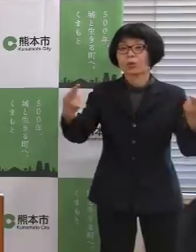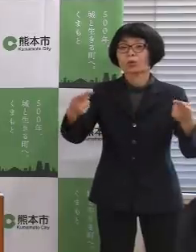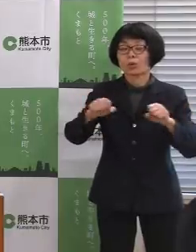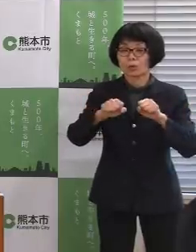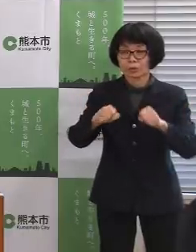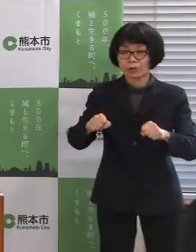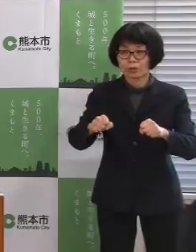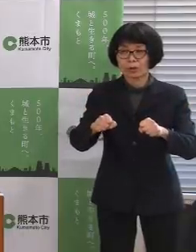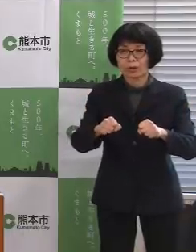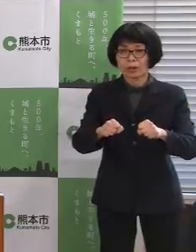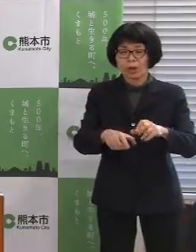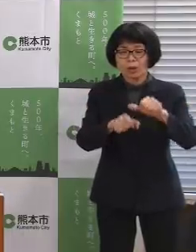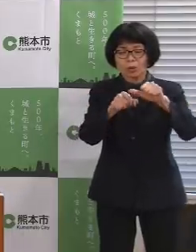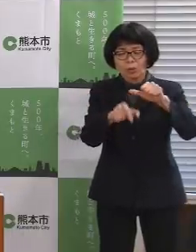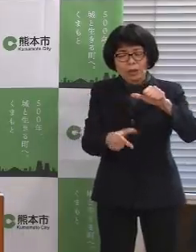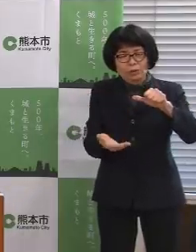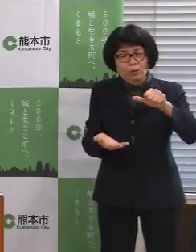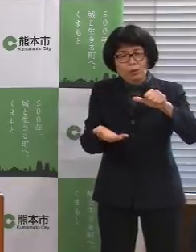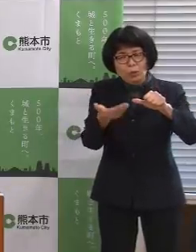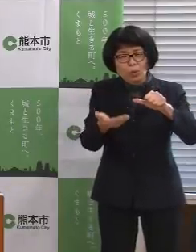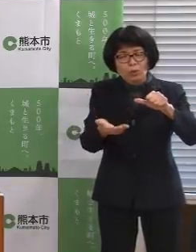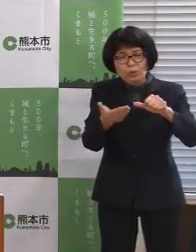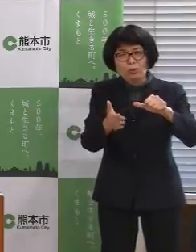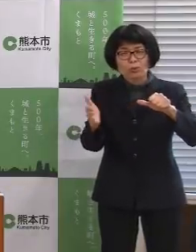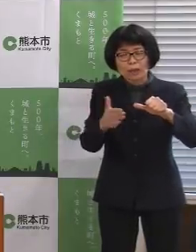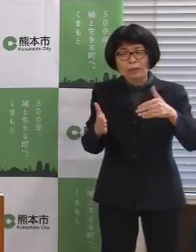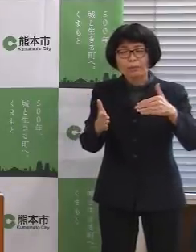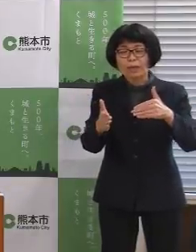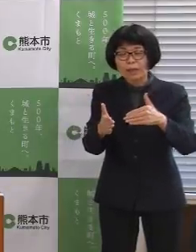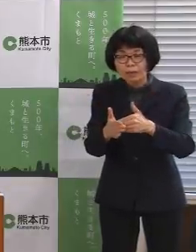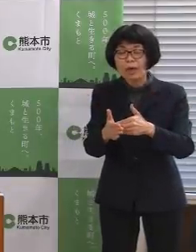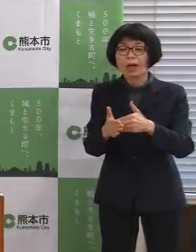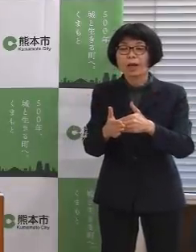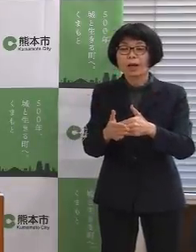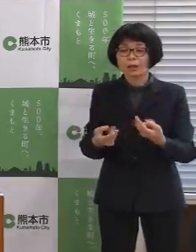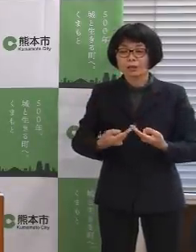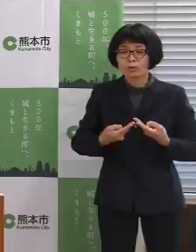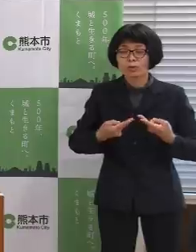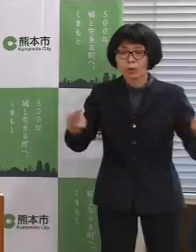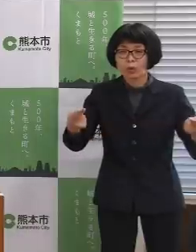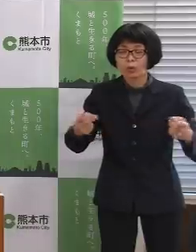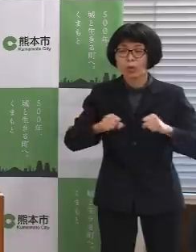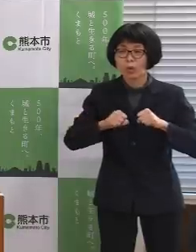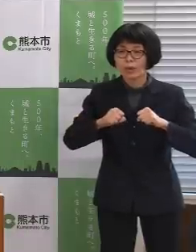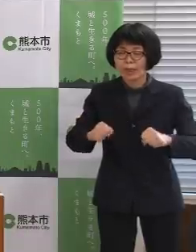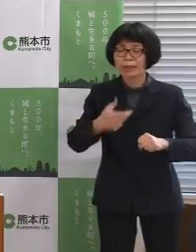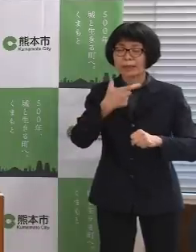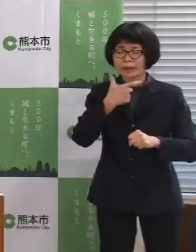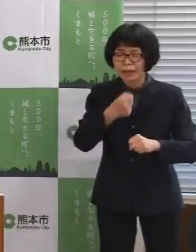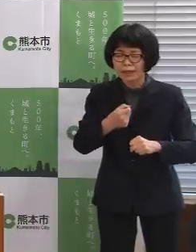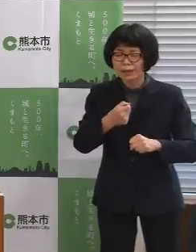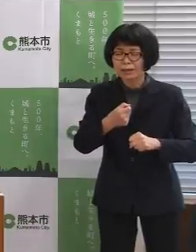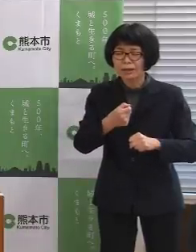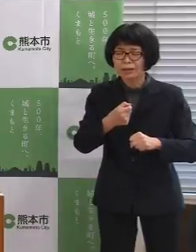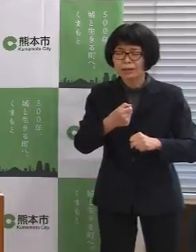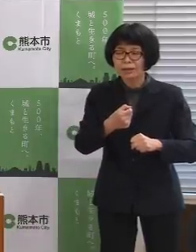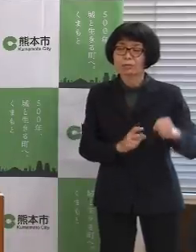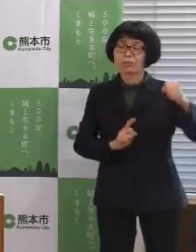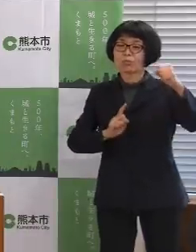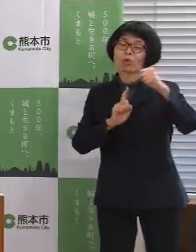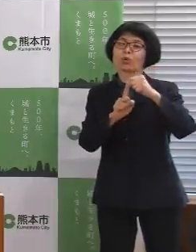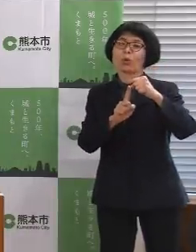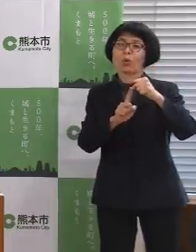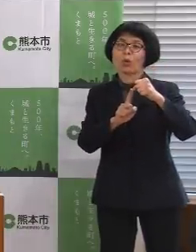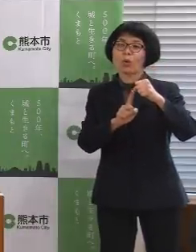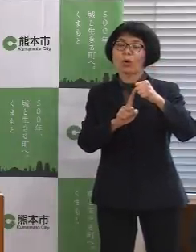まあ、5月の上旬までにはですね、この申請書類を送付をさせていただきたいというふうな目標で今、一